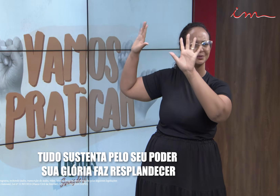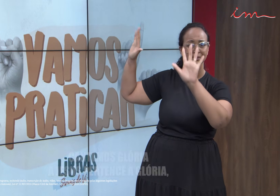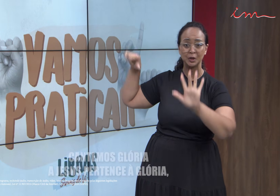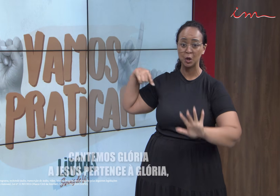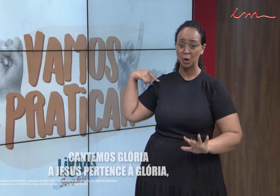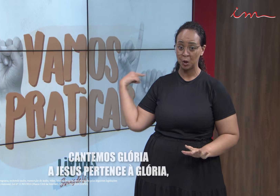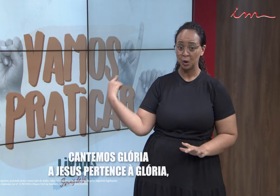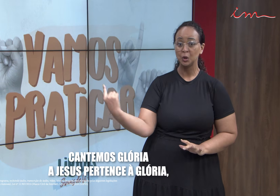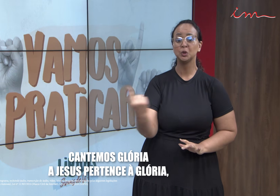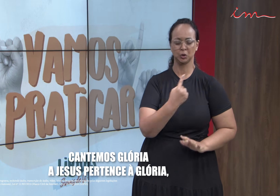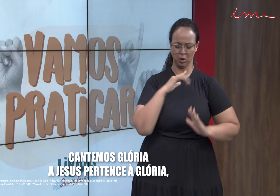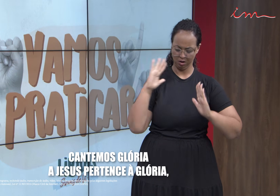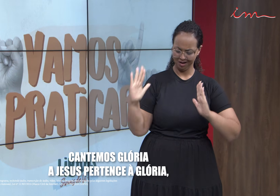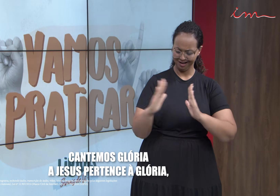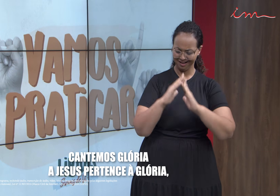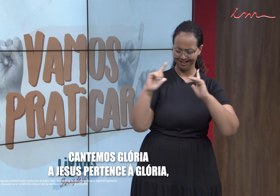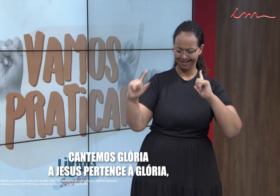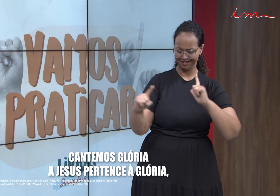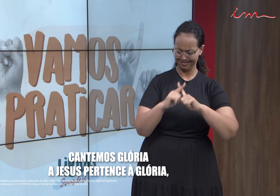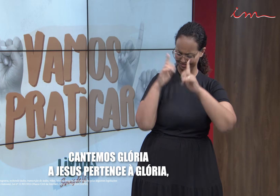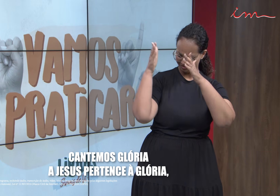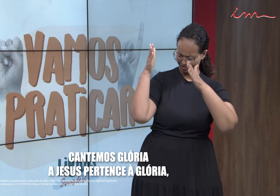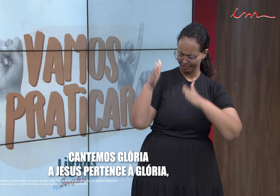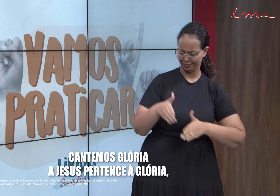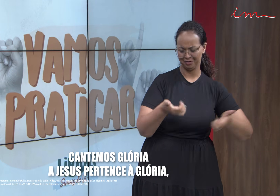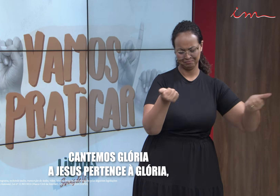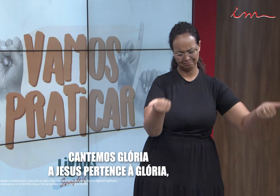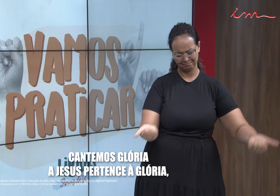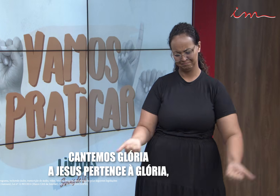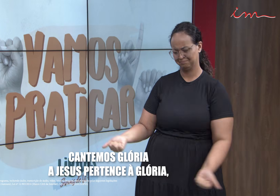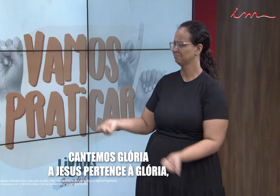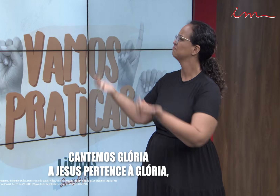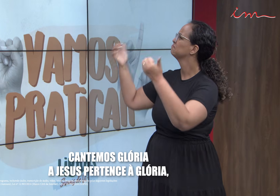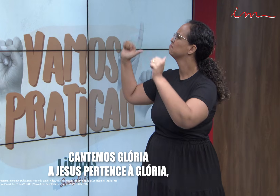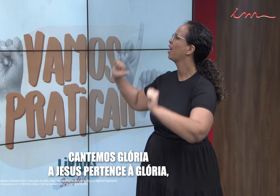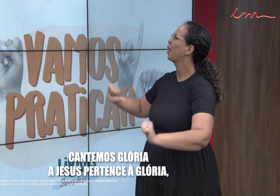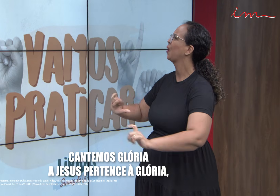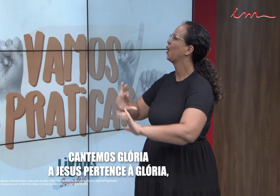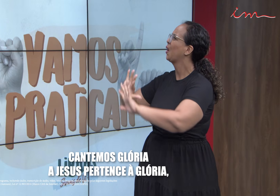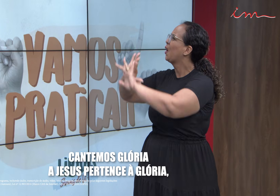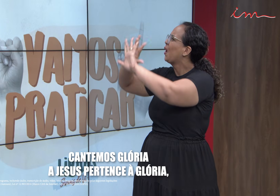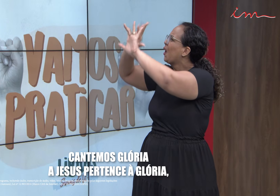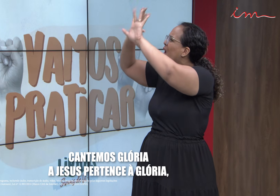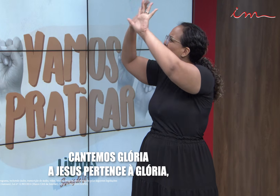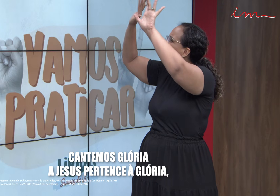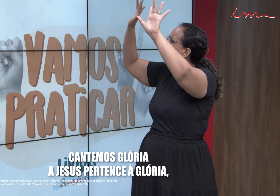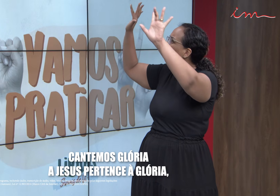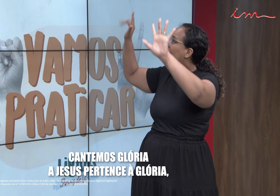Cantemos glória, Jesus pertence a